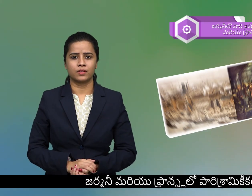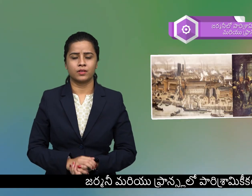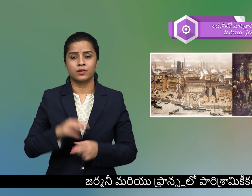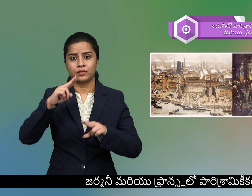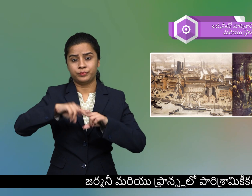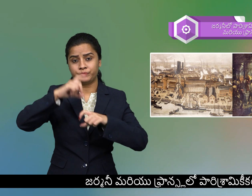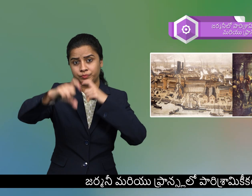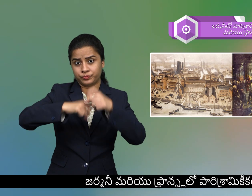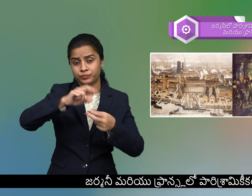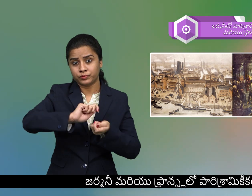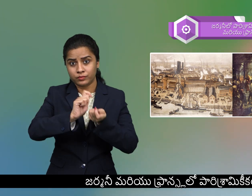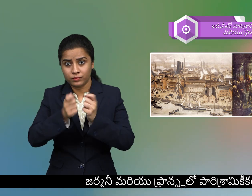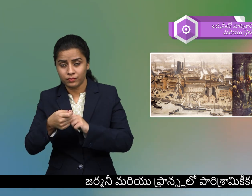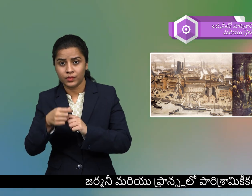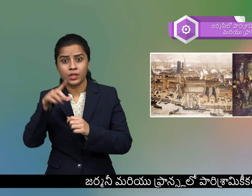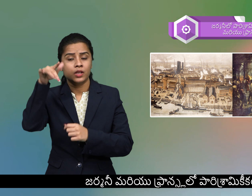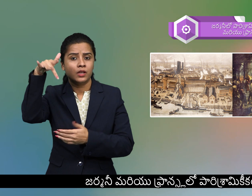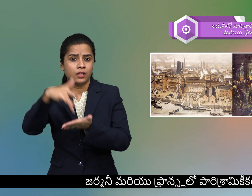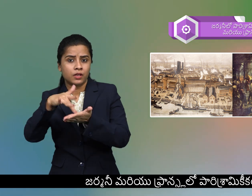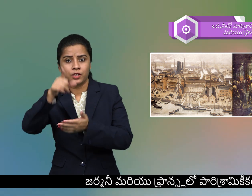జర్మనీ మరియు ఫ్రాన్స్లలో పారిశ్రామికీకరణ.